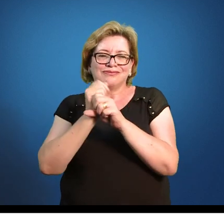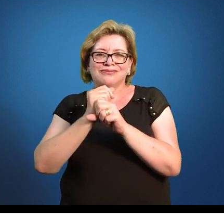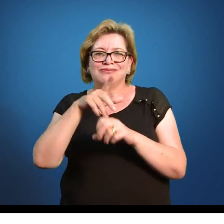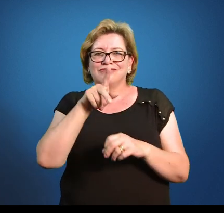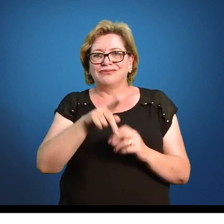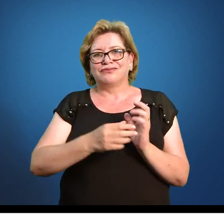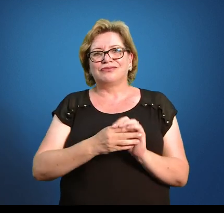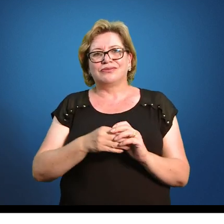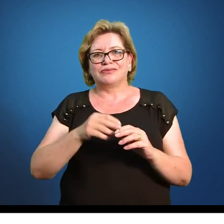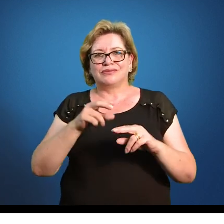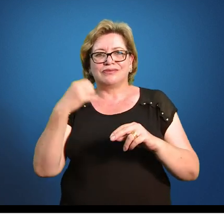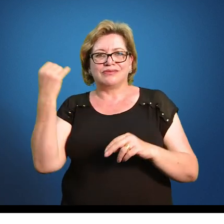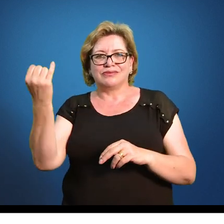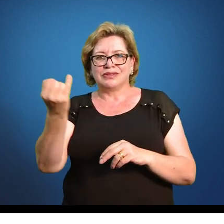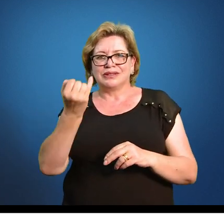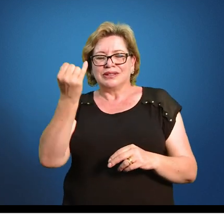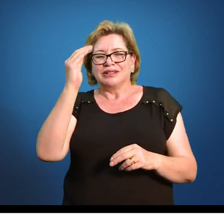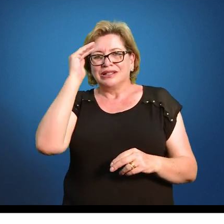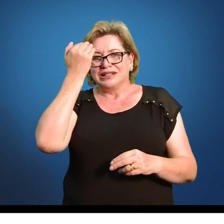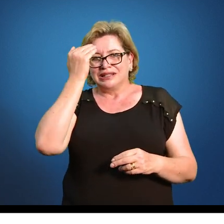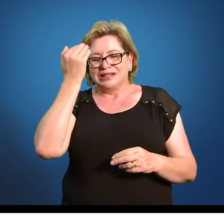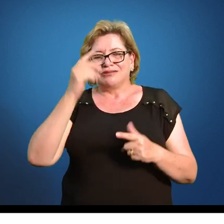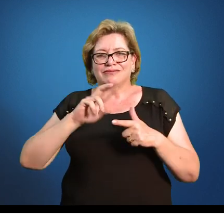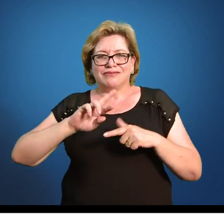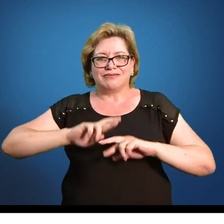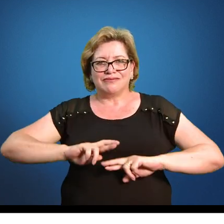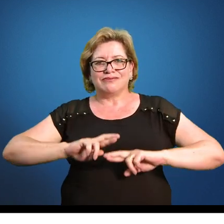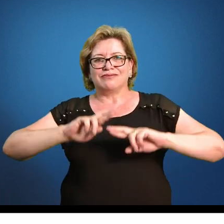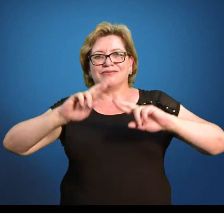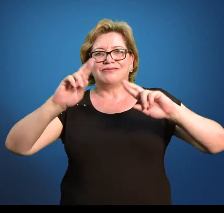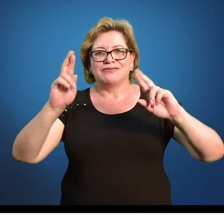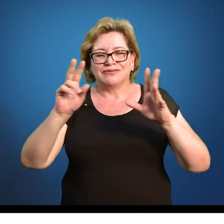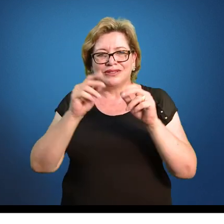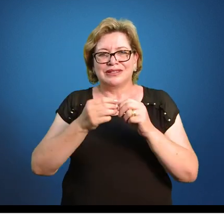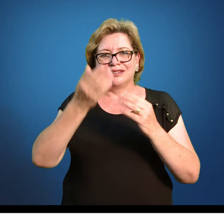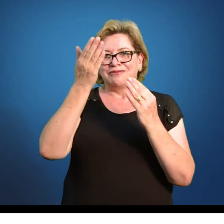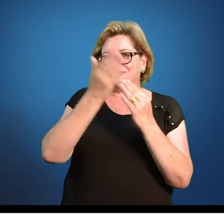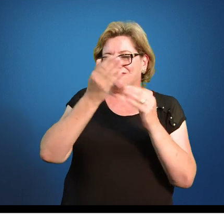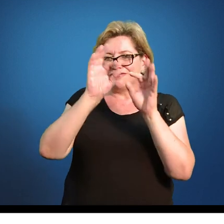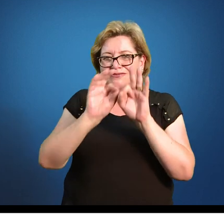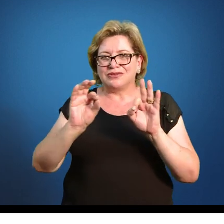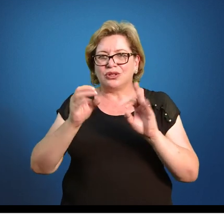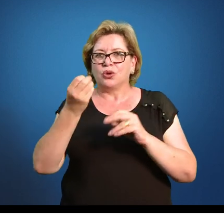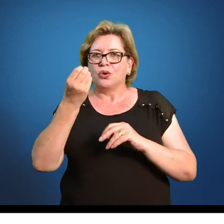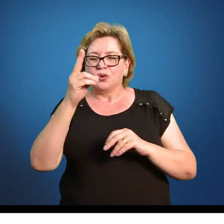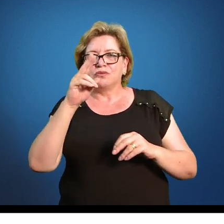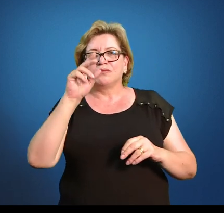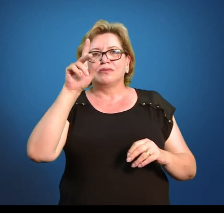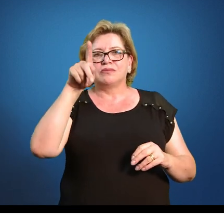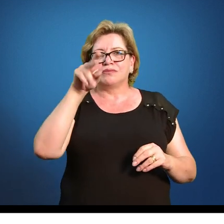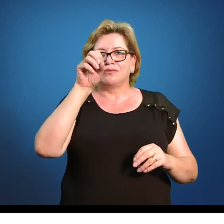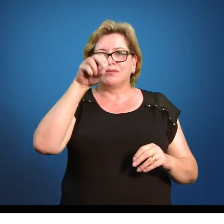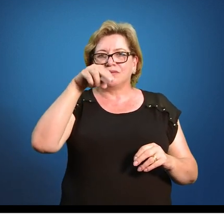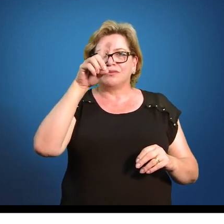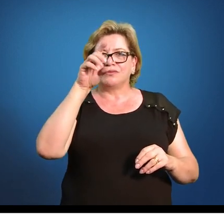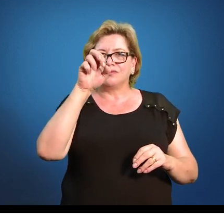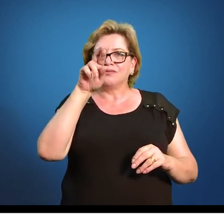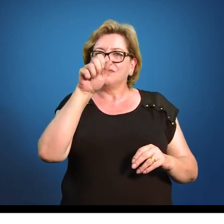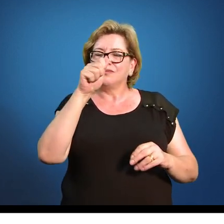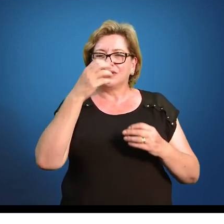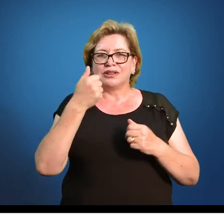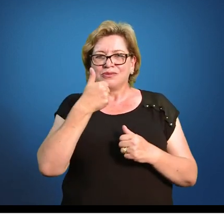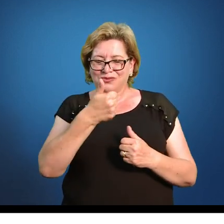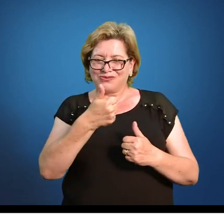critério. Portanto, que você entenda a diferença da média aritmética e da média ponderada. Valeu, galera!